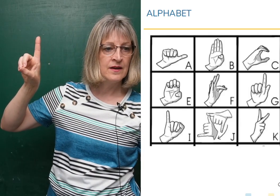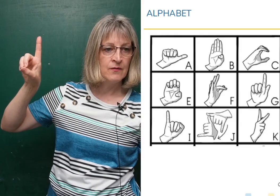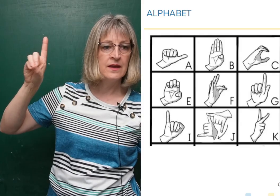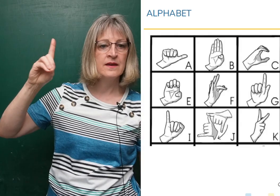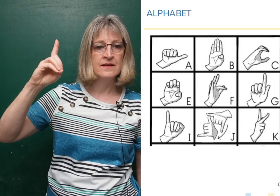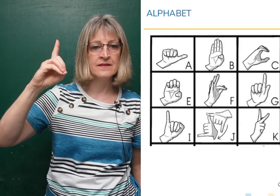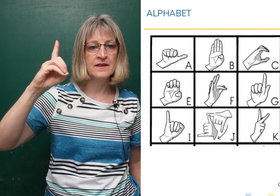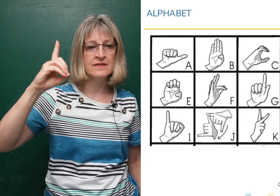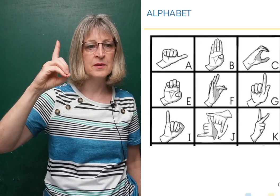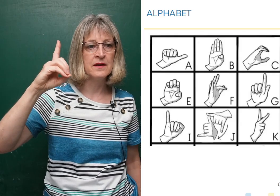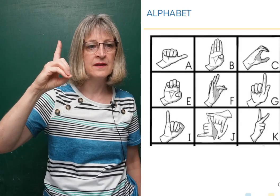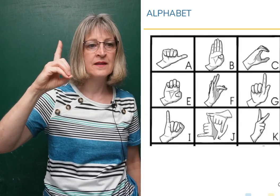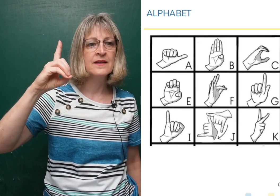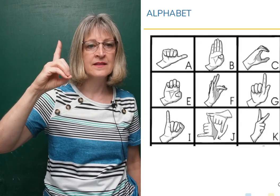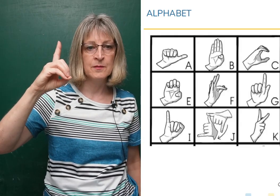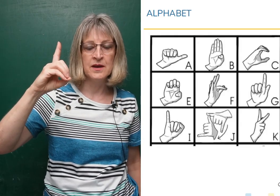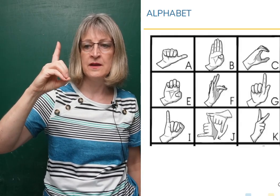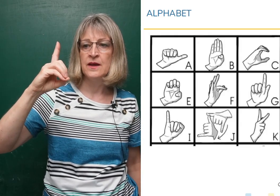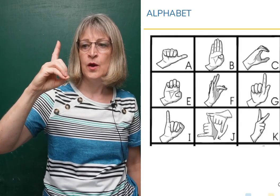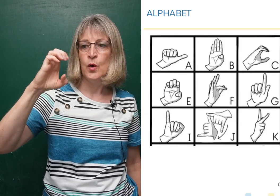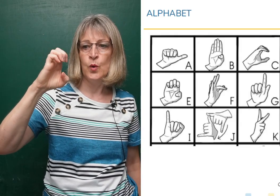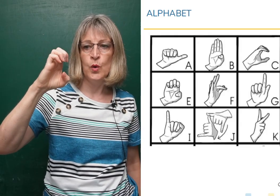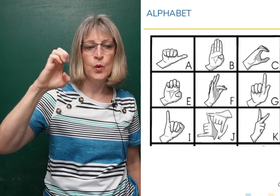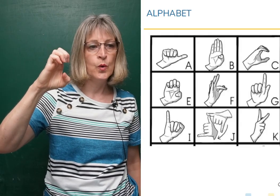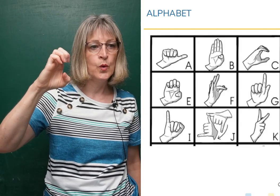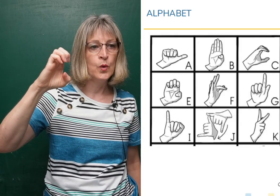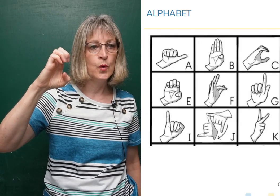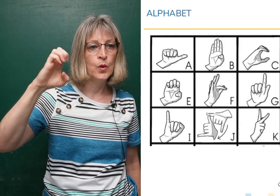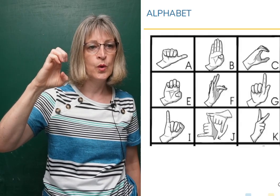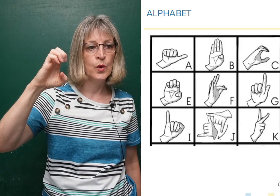ouais, c'est ça, c'est bien. Très bien. E.